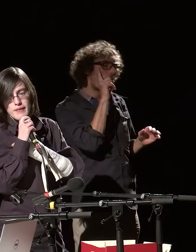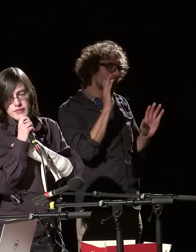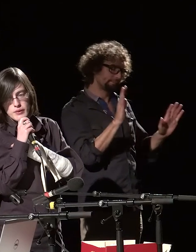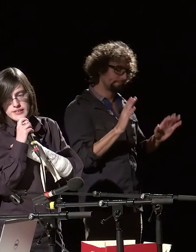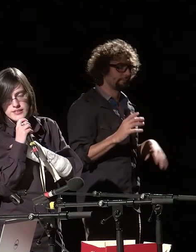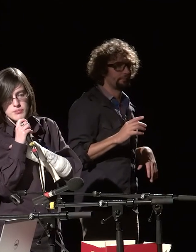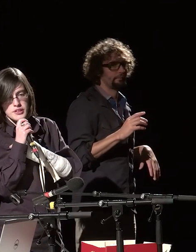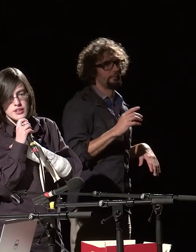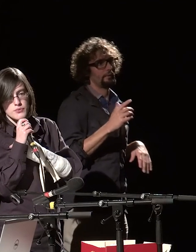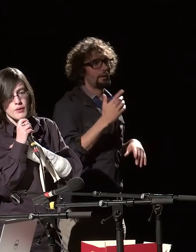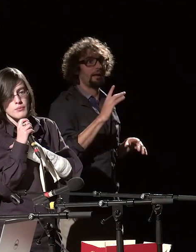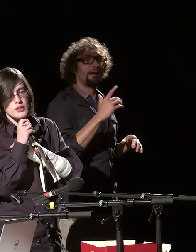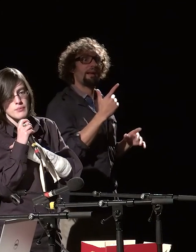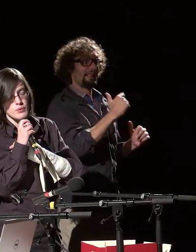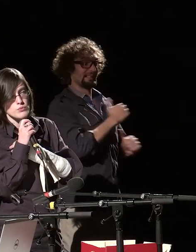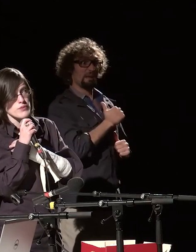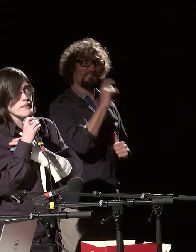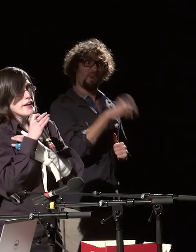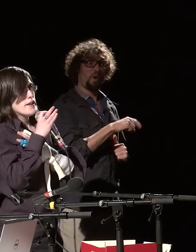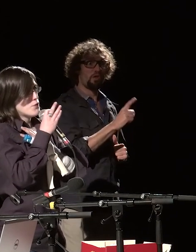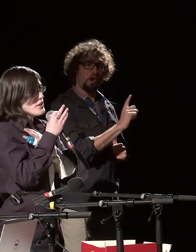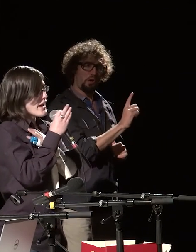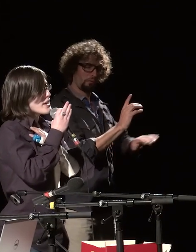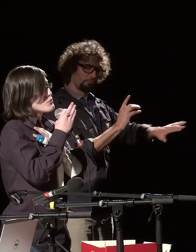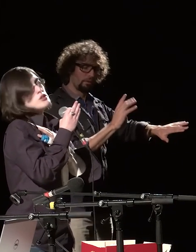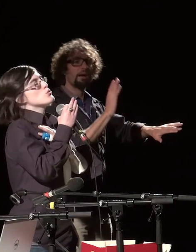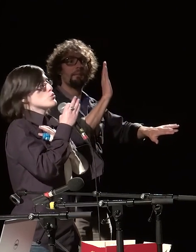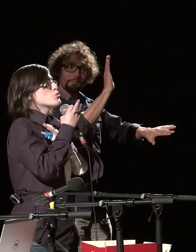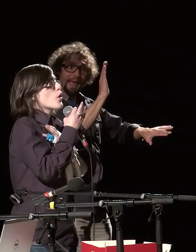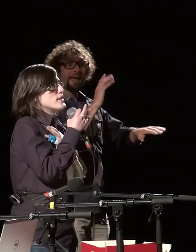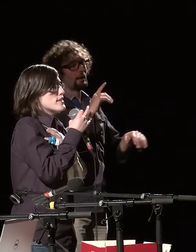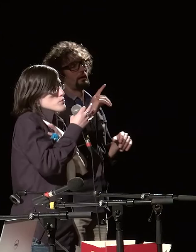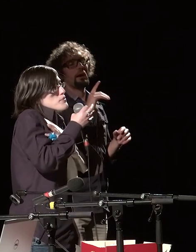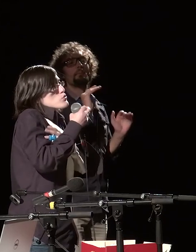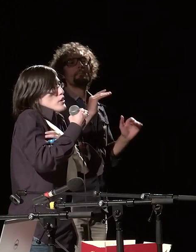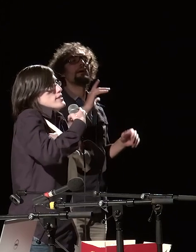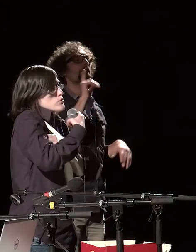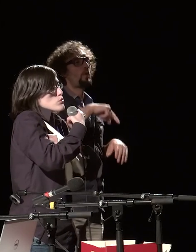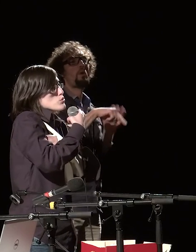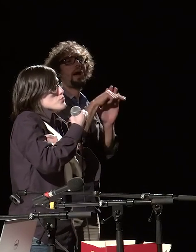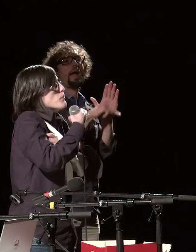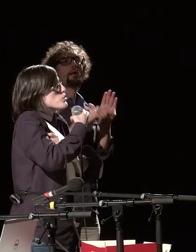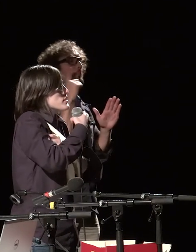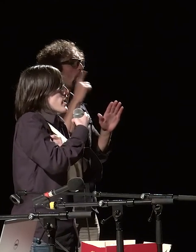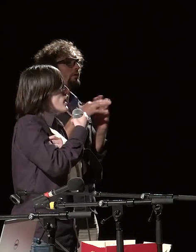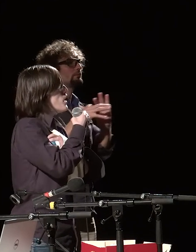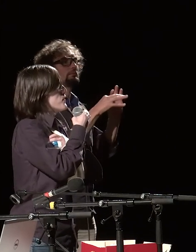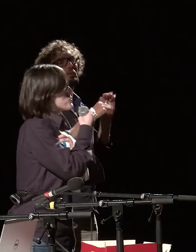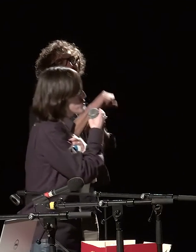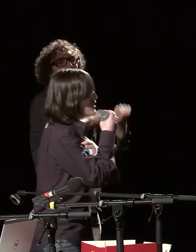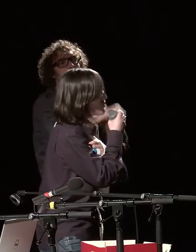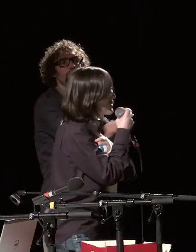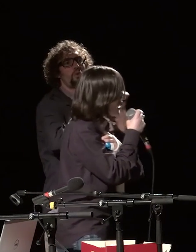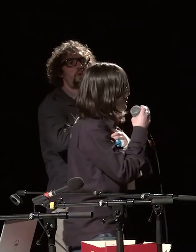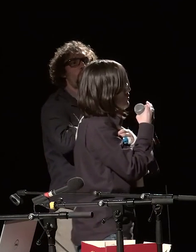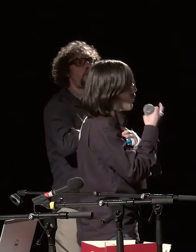s'il faut pas forcément de la discipline, il faut à un moment donné, il faut des règles à un moment donné d'auto-organisation. Même si on s'organise entre nous, il faut à un moment donné des règles. Enfin, je